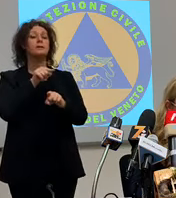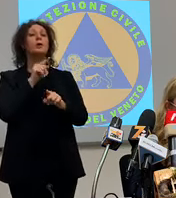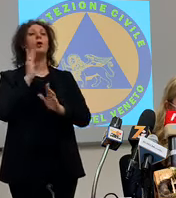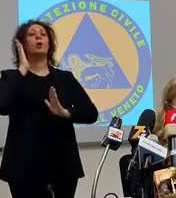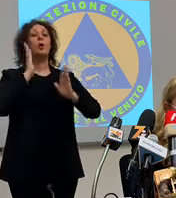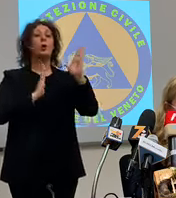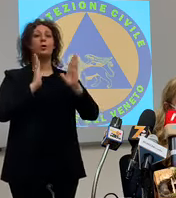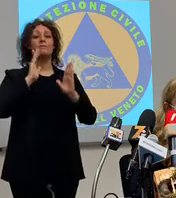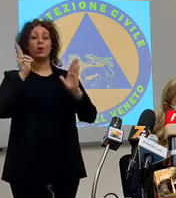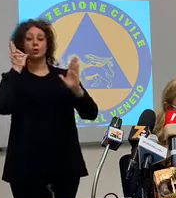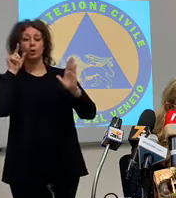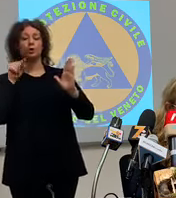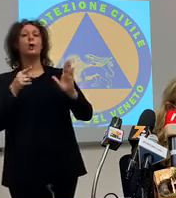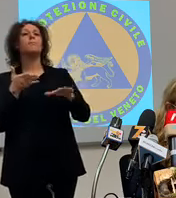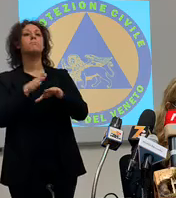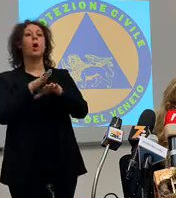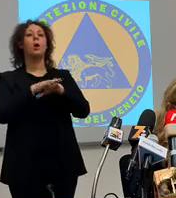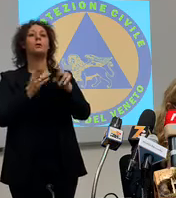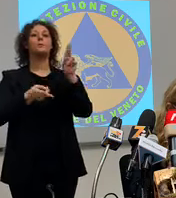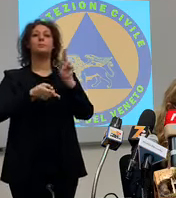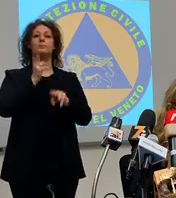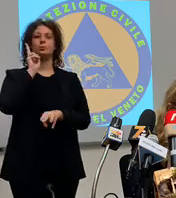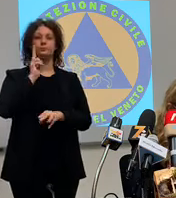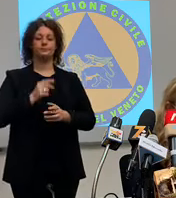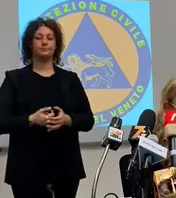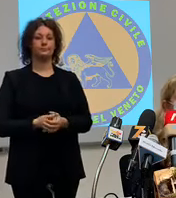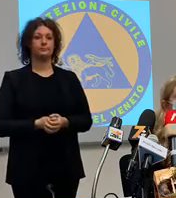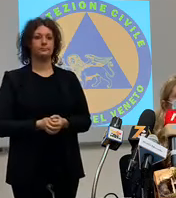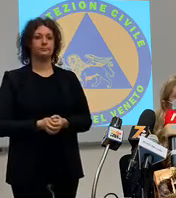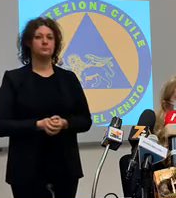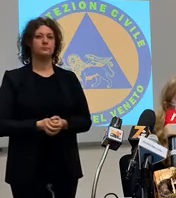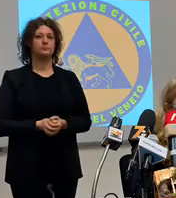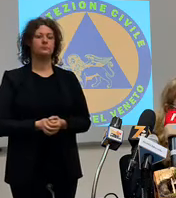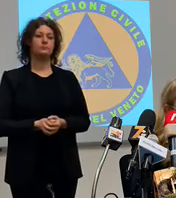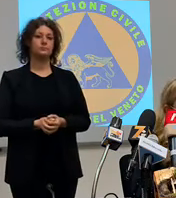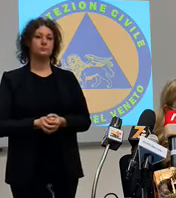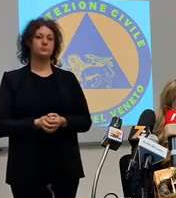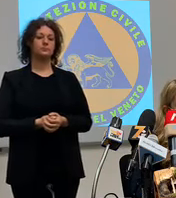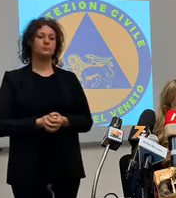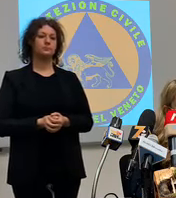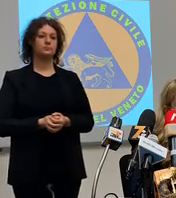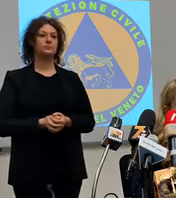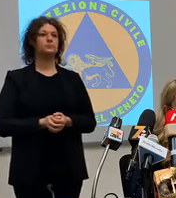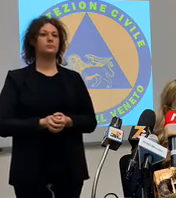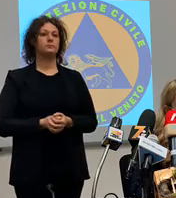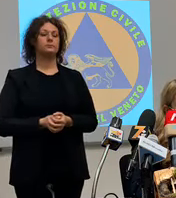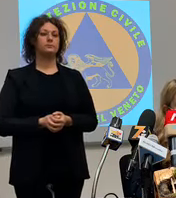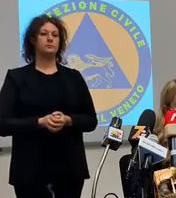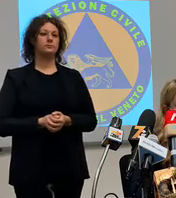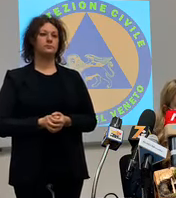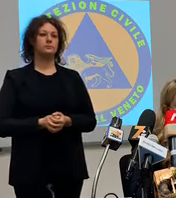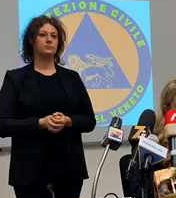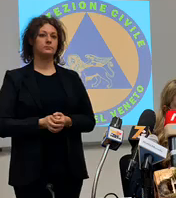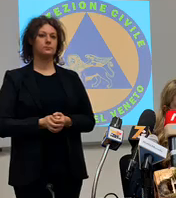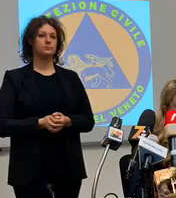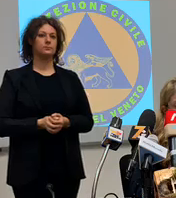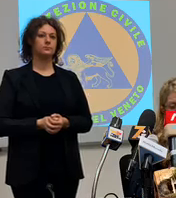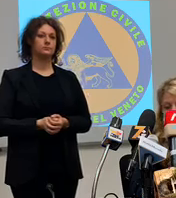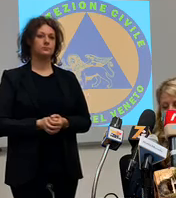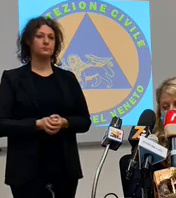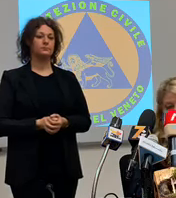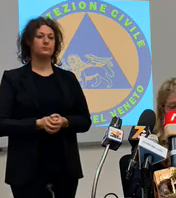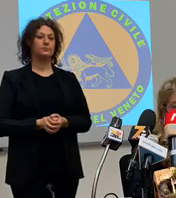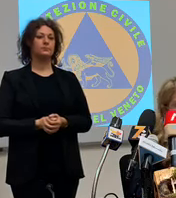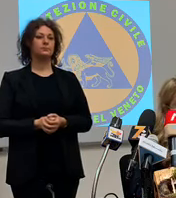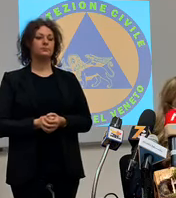Maggiore rispetto al sesso femminile ma questo un po' è per tutte le malattie poi una volevo fare